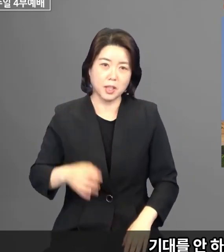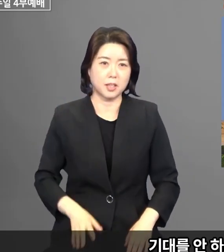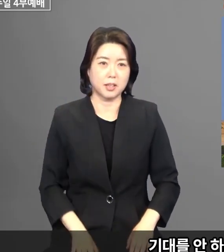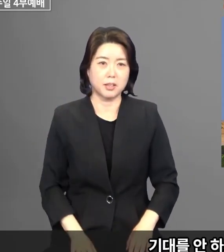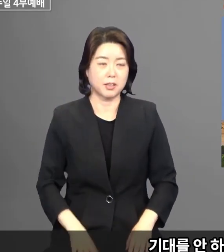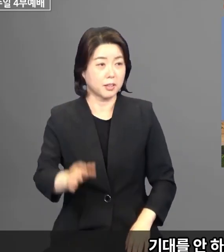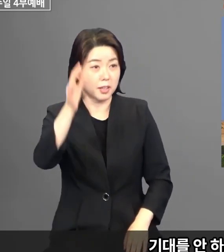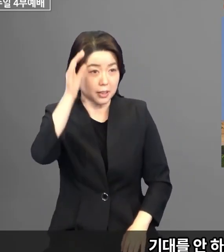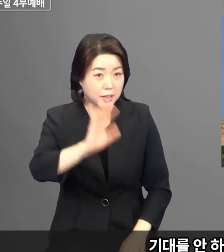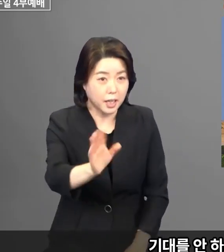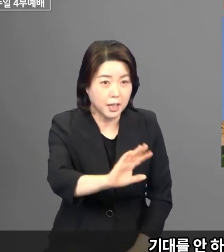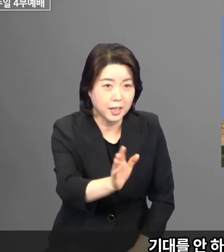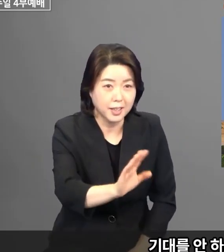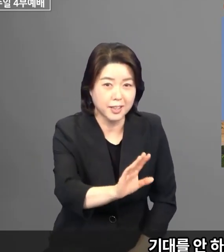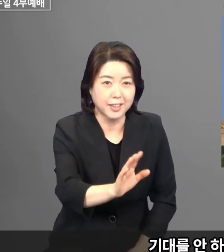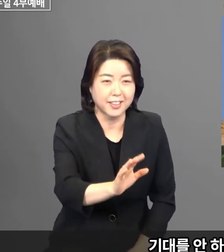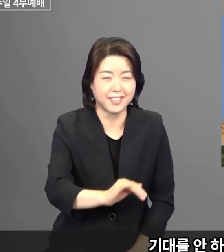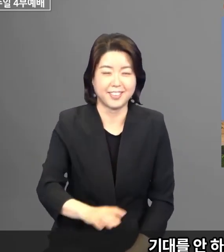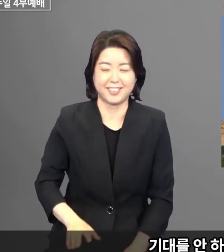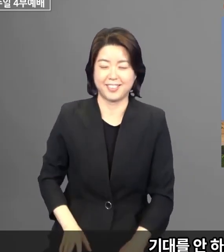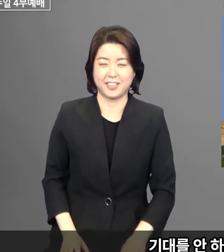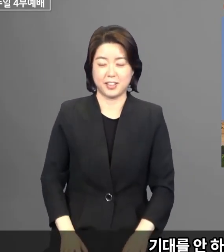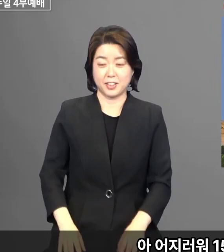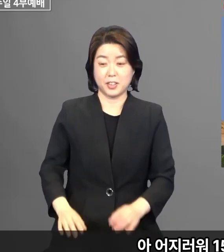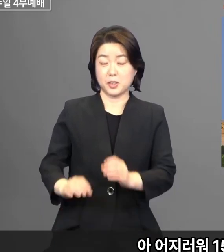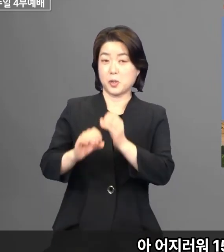기대를 안 하시네요, 이제.